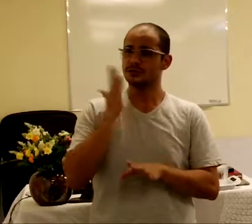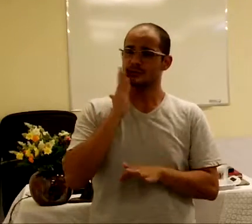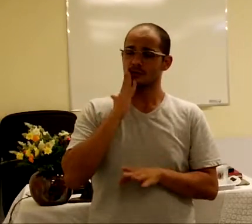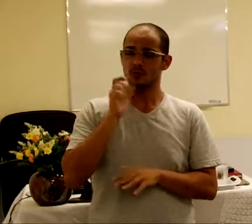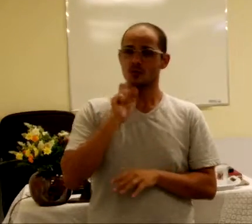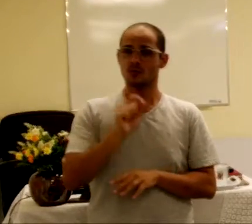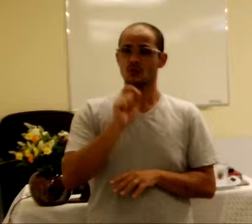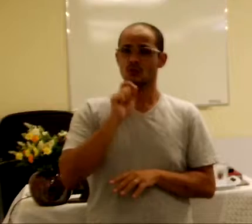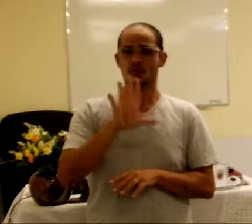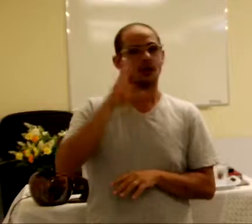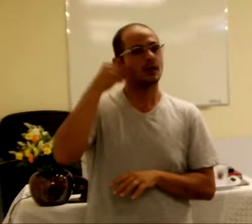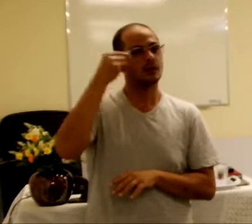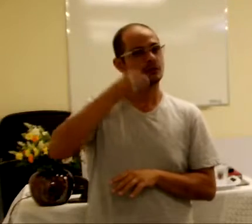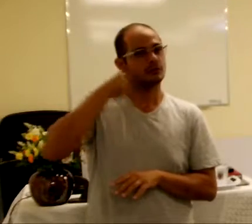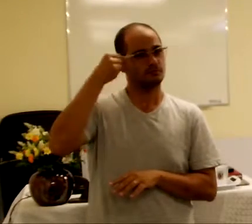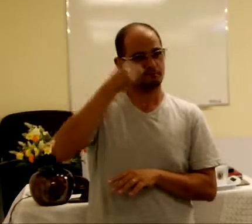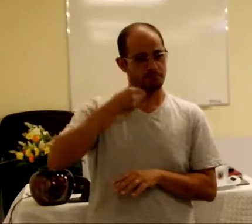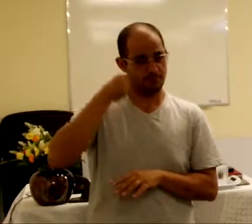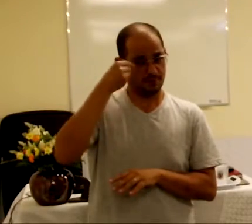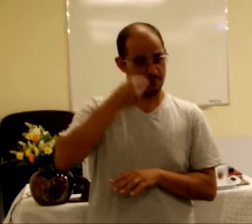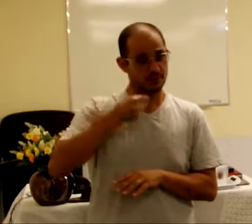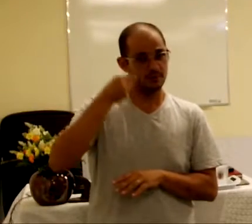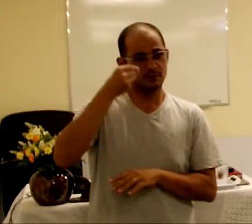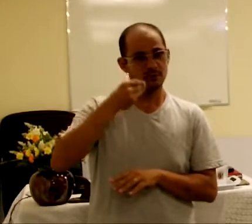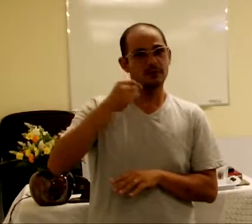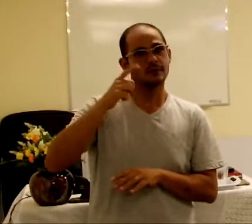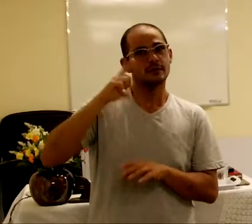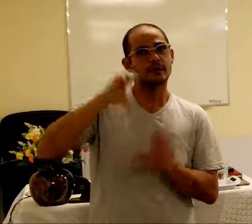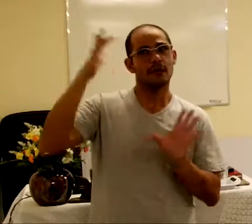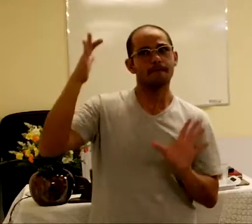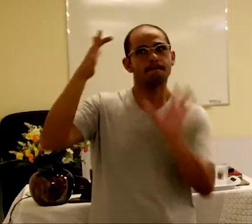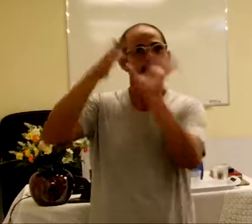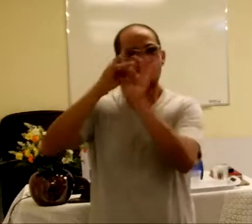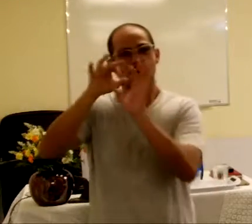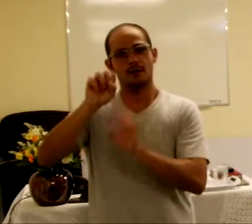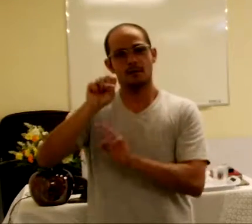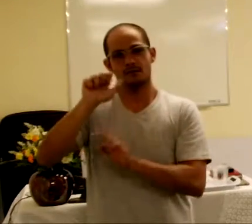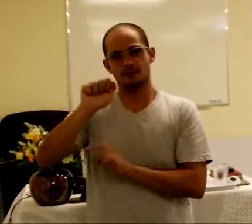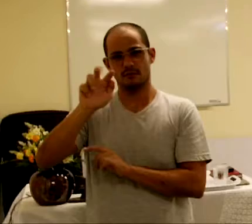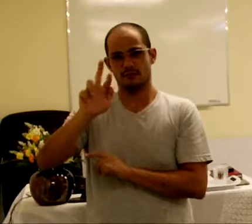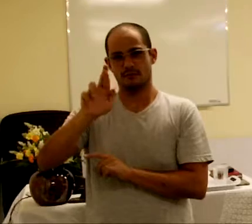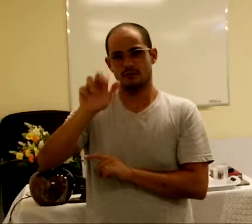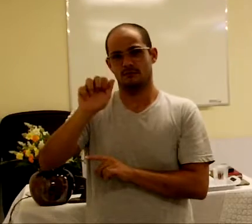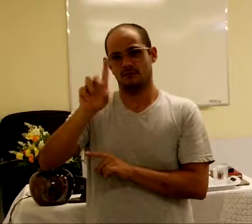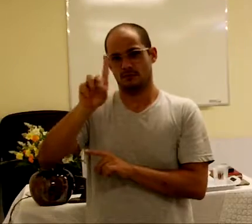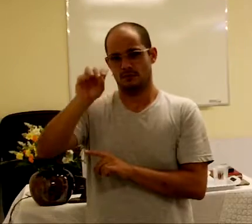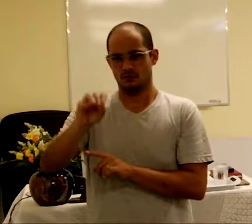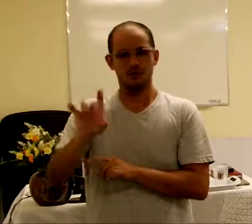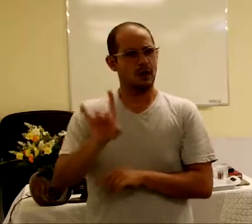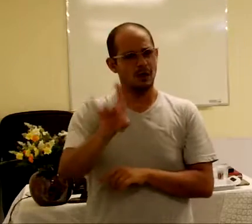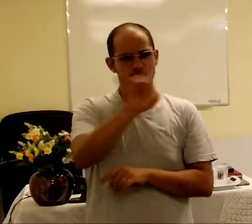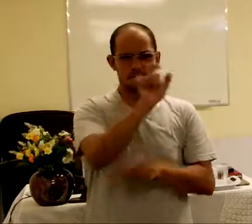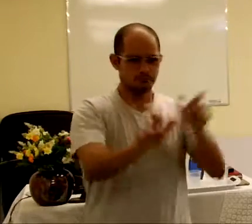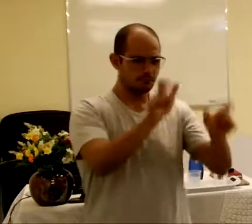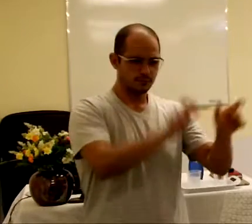da experiência que se tem do sagrado. As pessoas, elas têm experiências